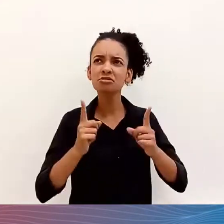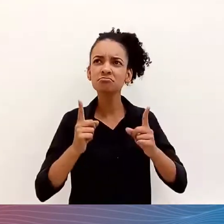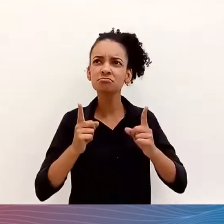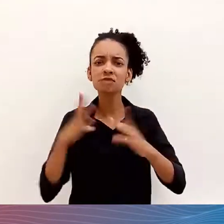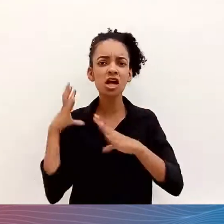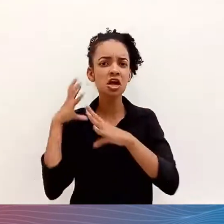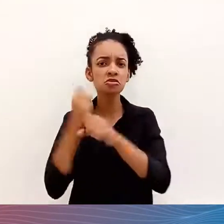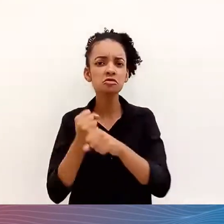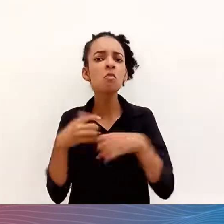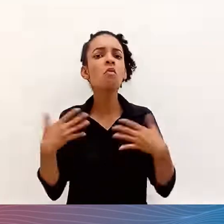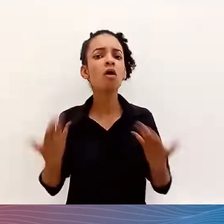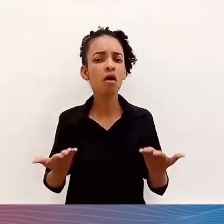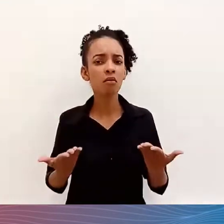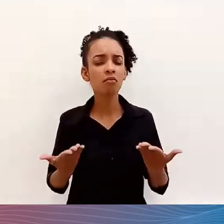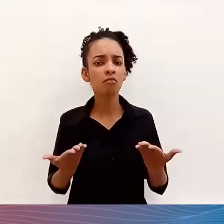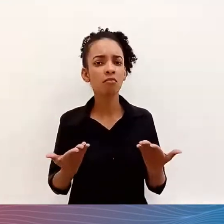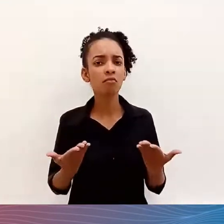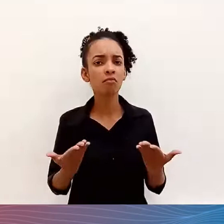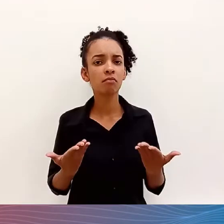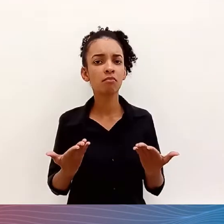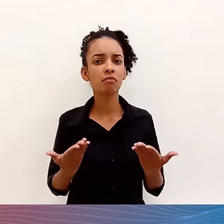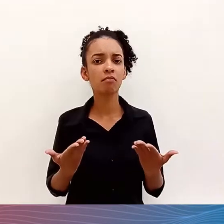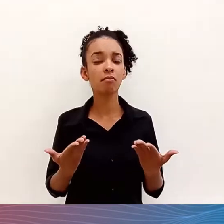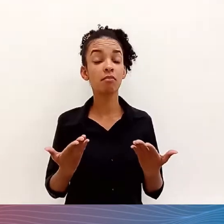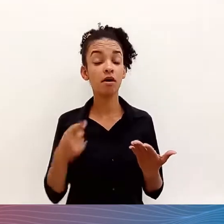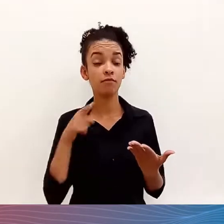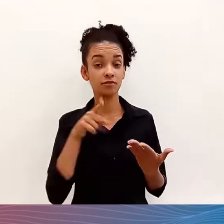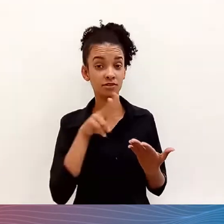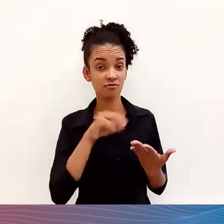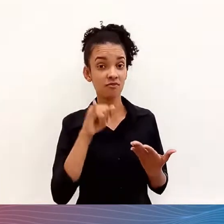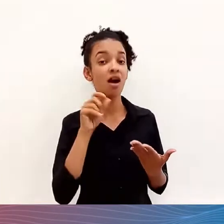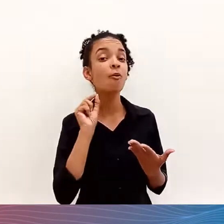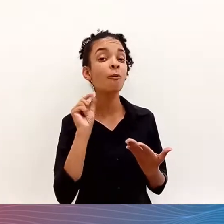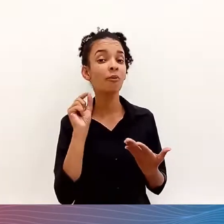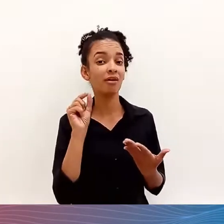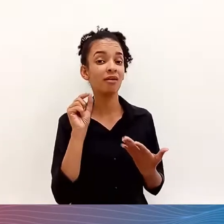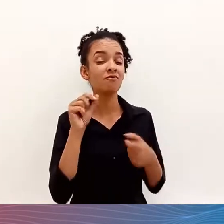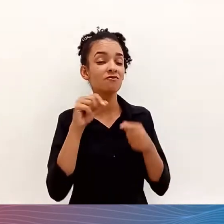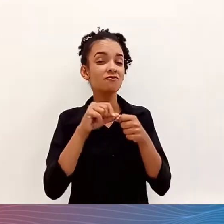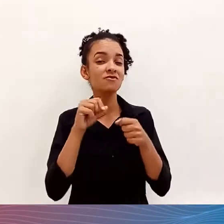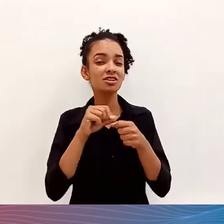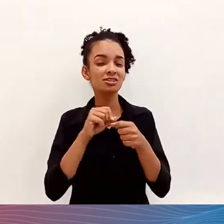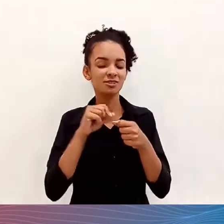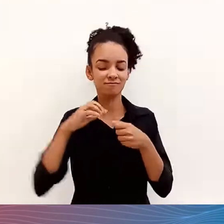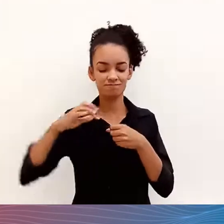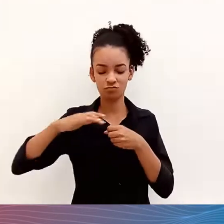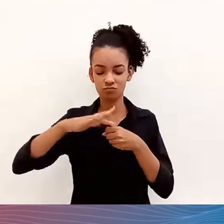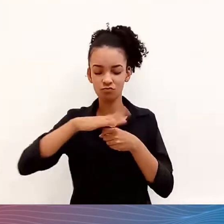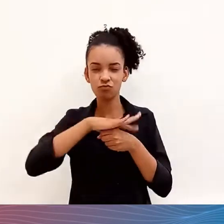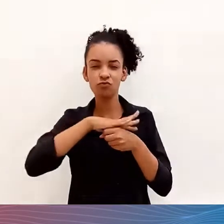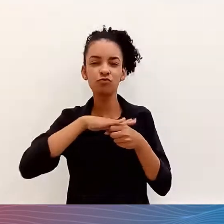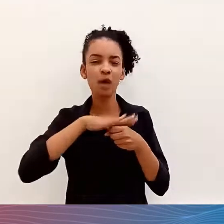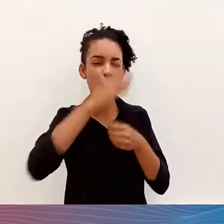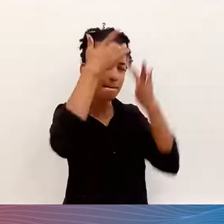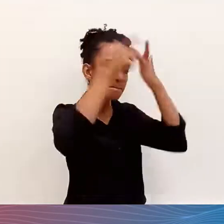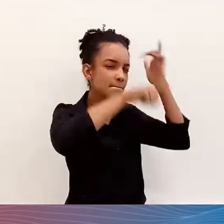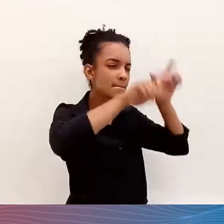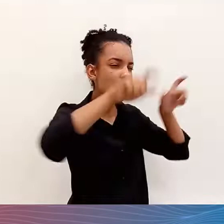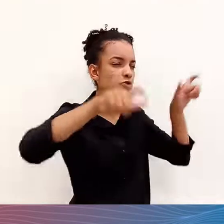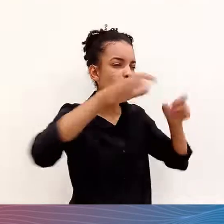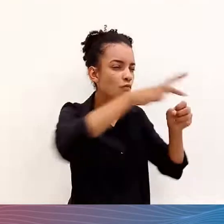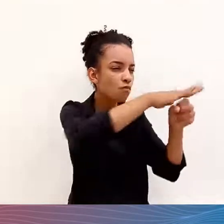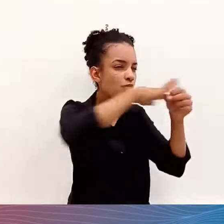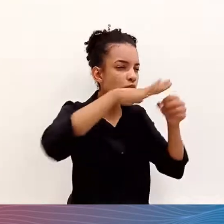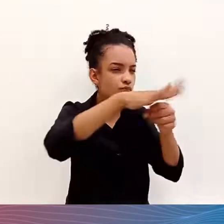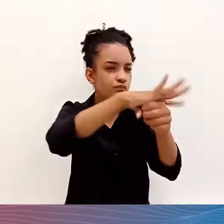graça para as pessoas, irmãos? Você vai encher essa pessoa com o quê? Com as